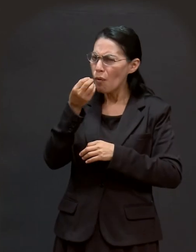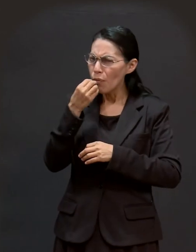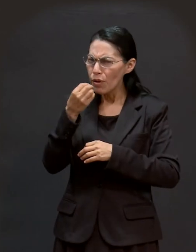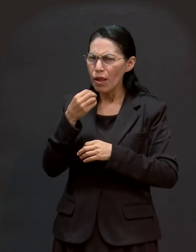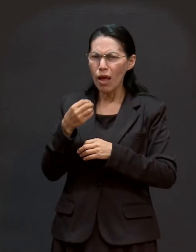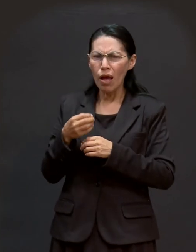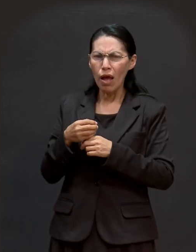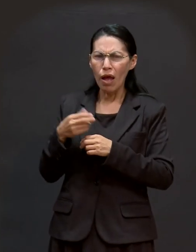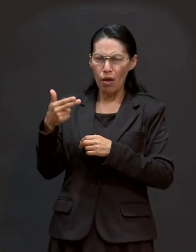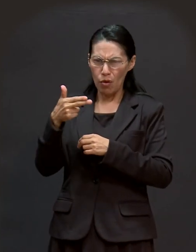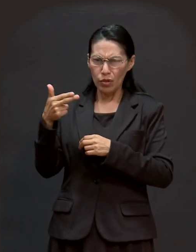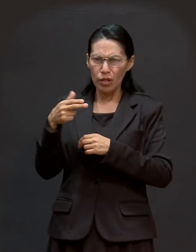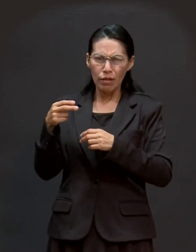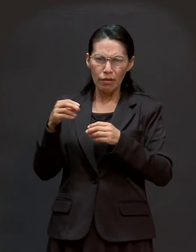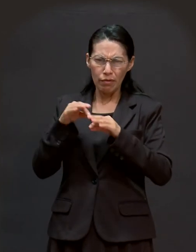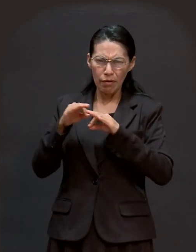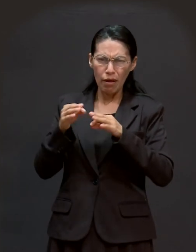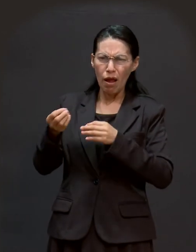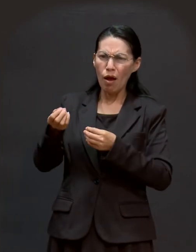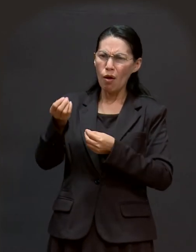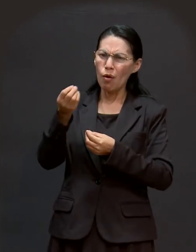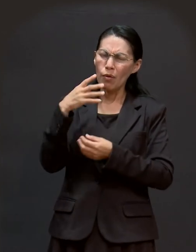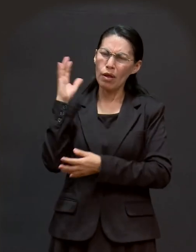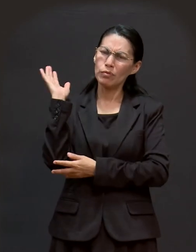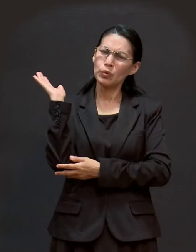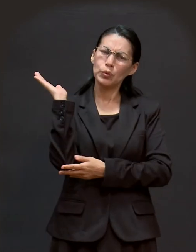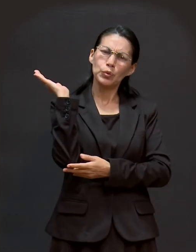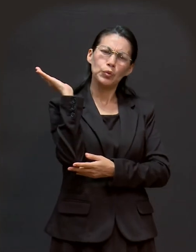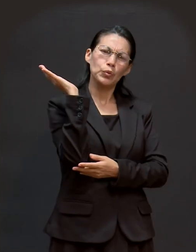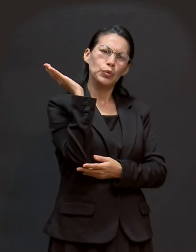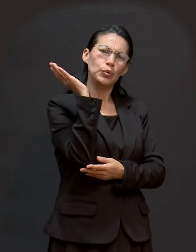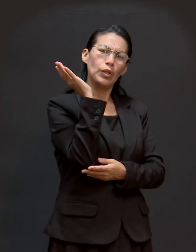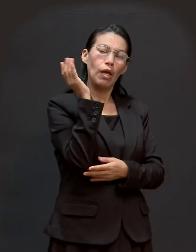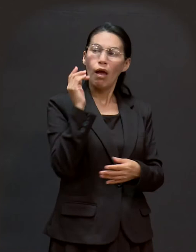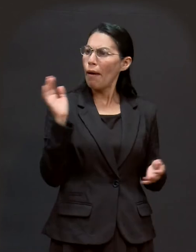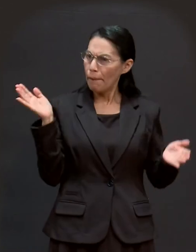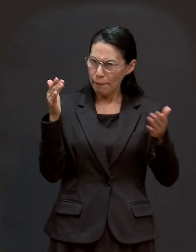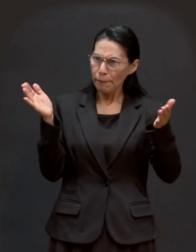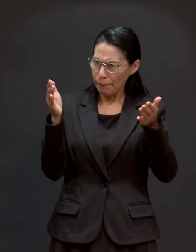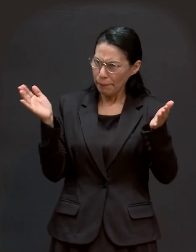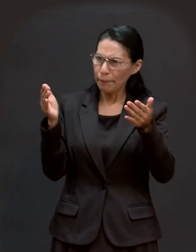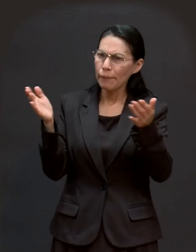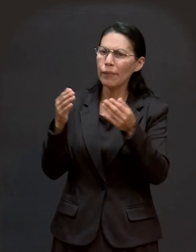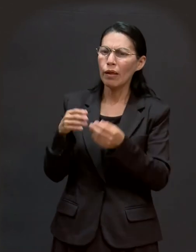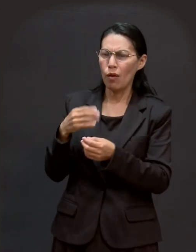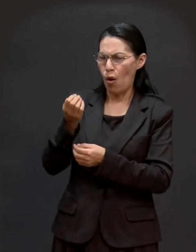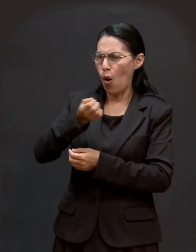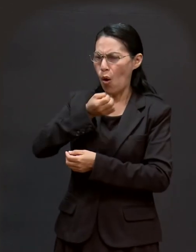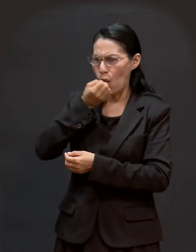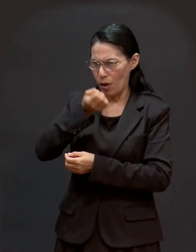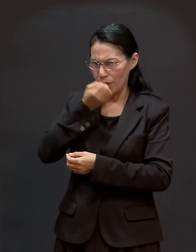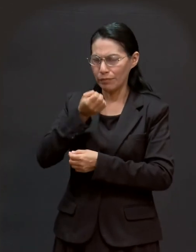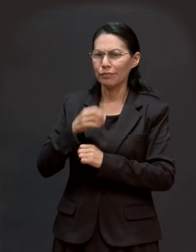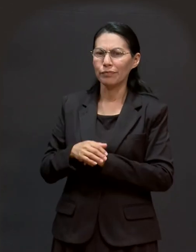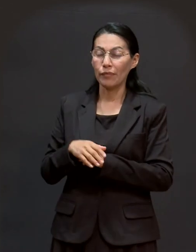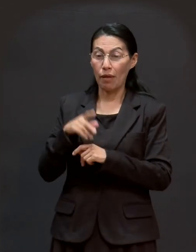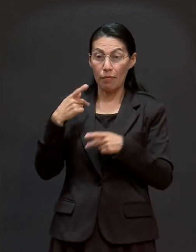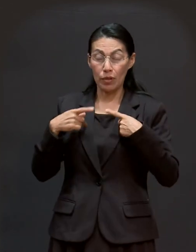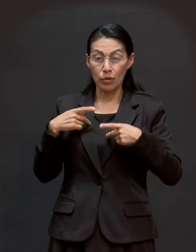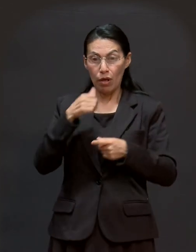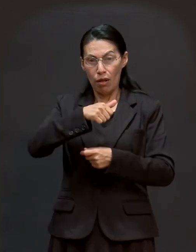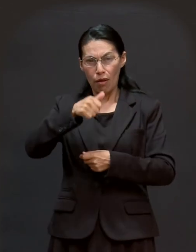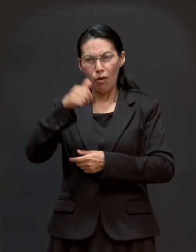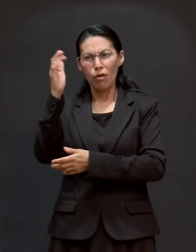estaba proveyendo para que nos sirvieran la comida y antes de comer nosotros ahora vamos por las